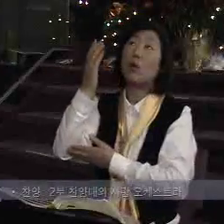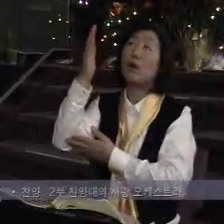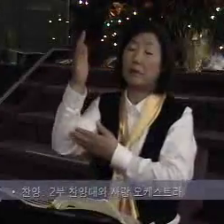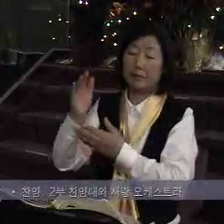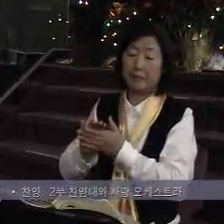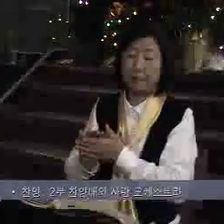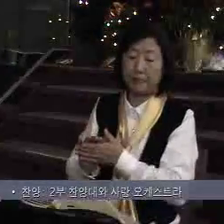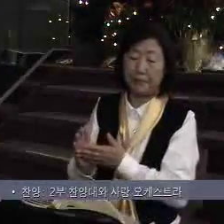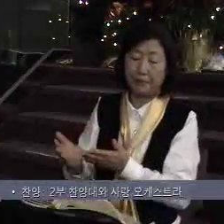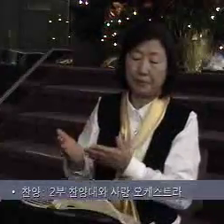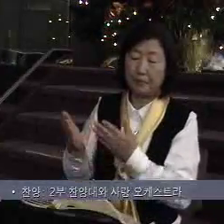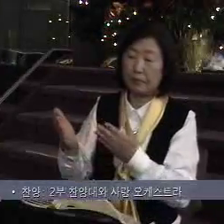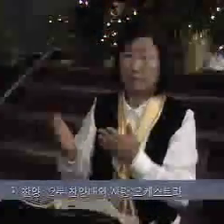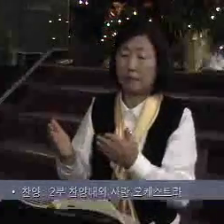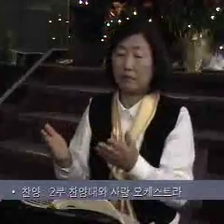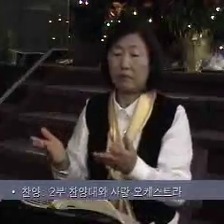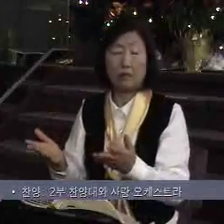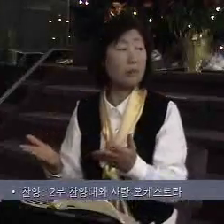찬양드립니다.